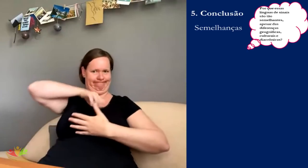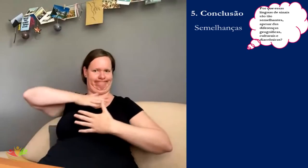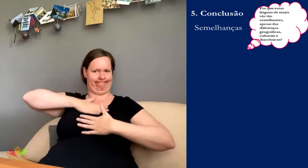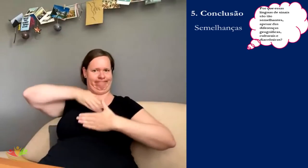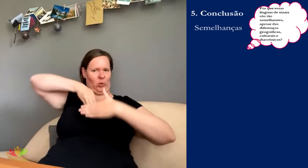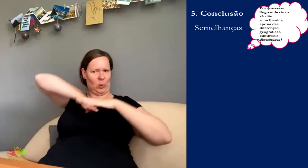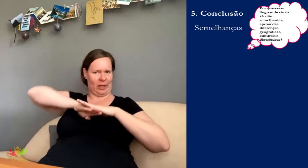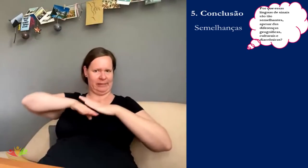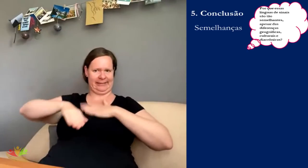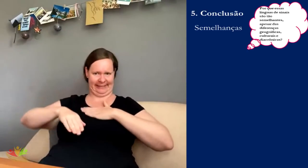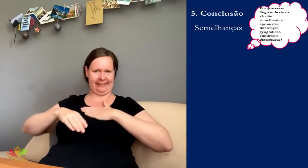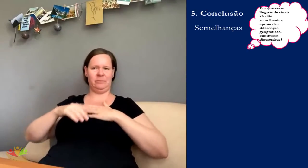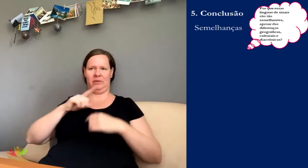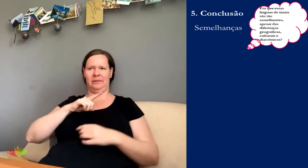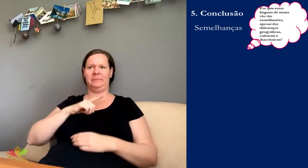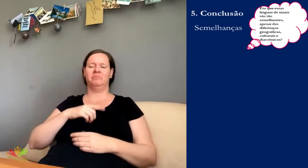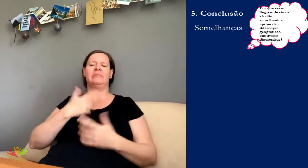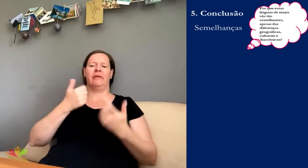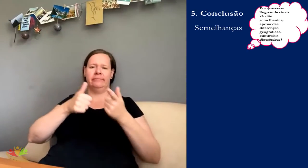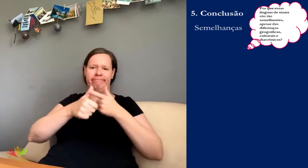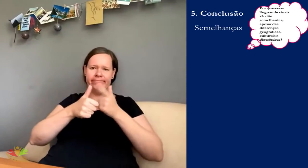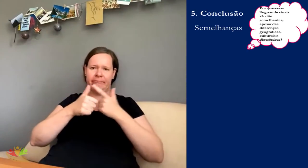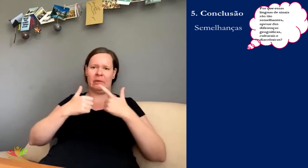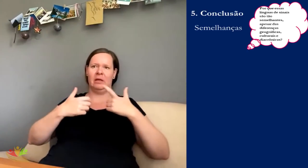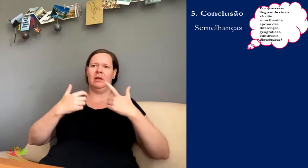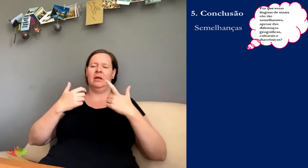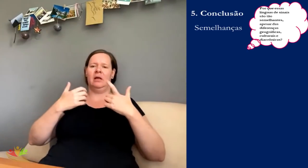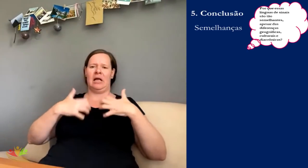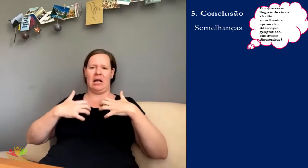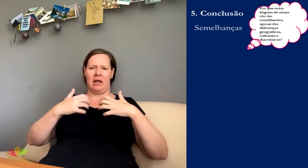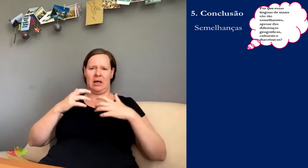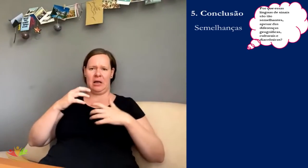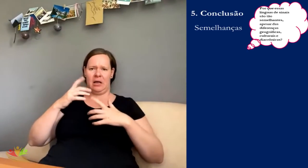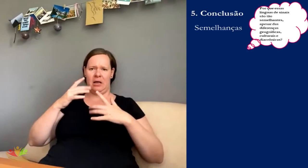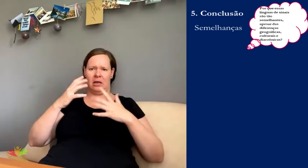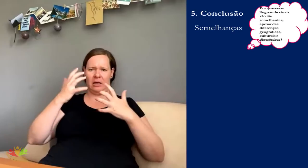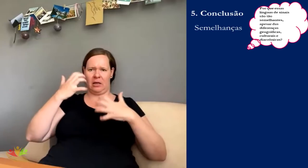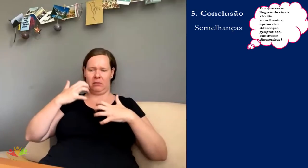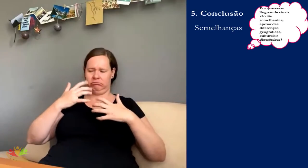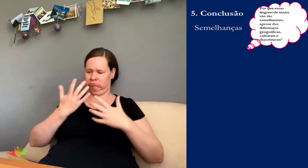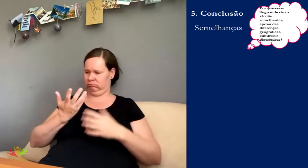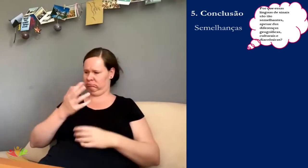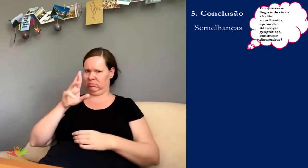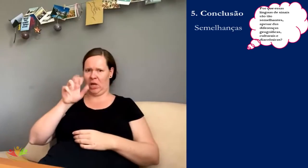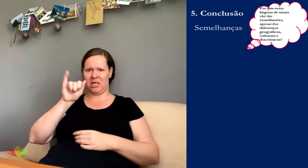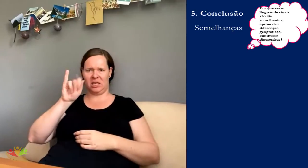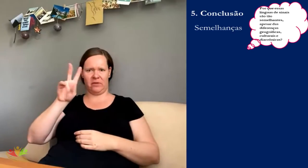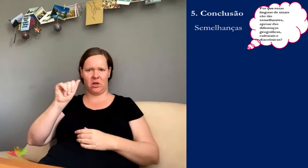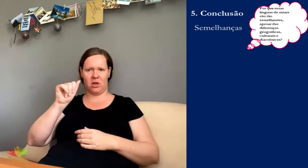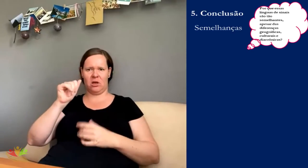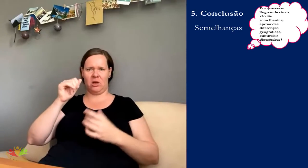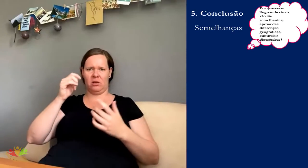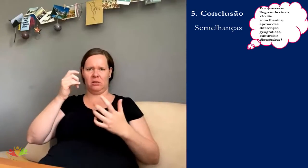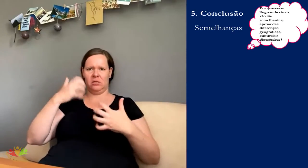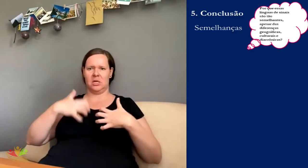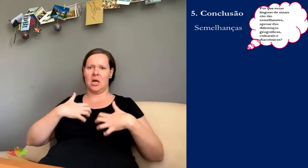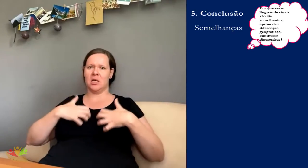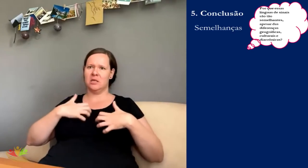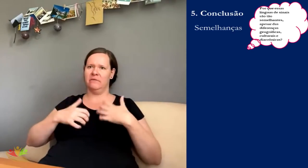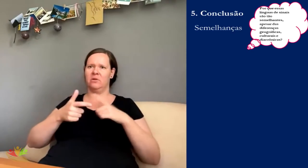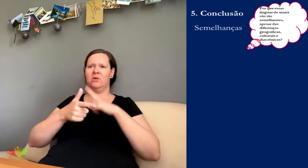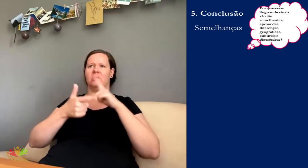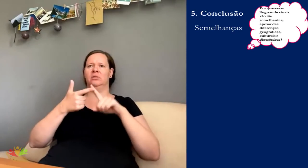7 emoções humanas que parecem estar dentro de nossa dotação genética, porque as pessoas se comportam de forma